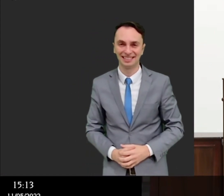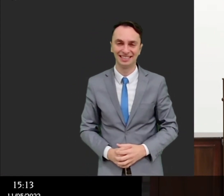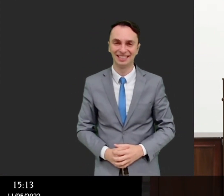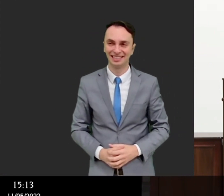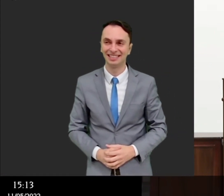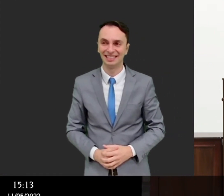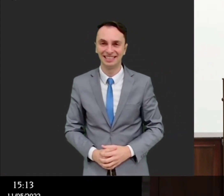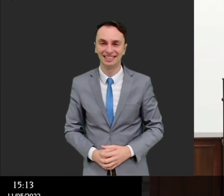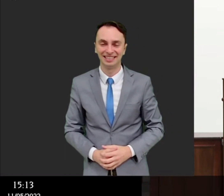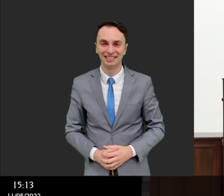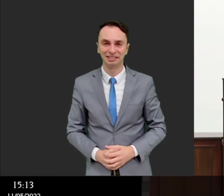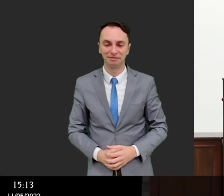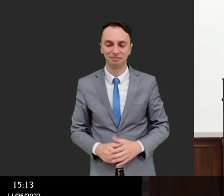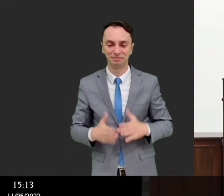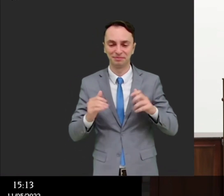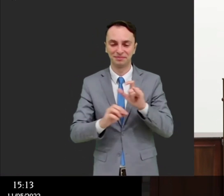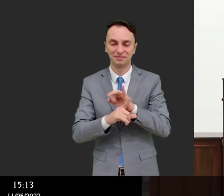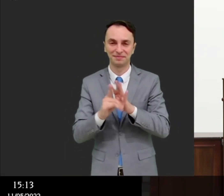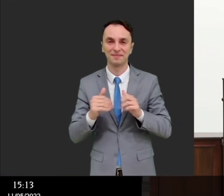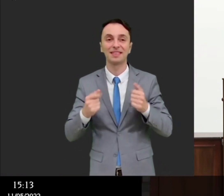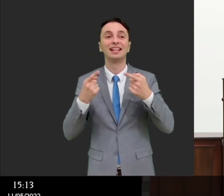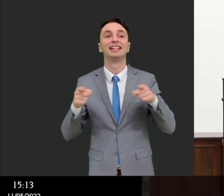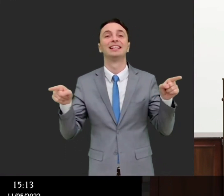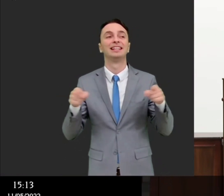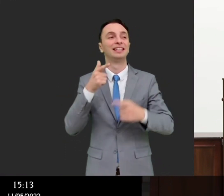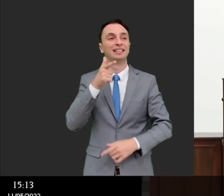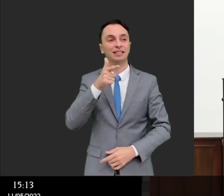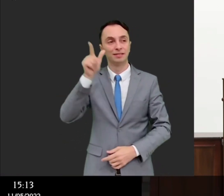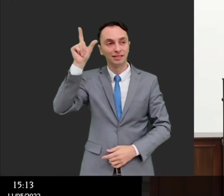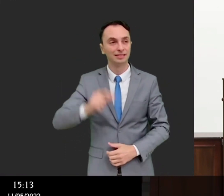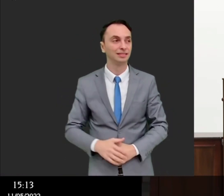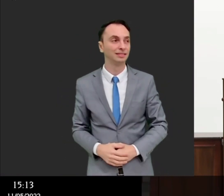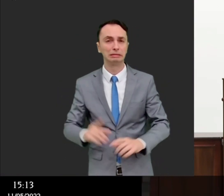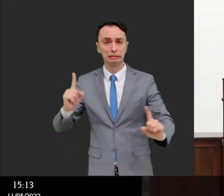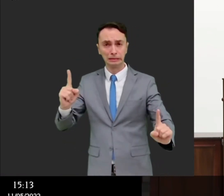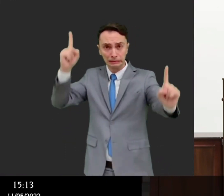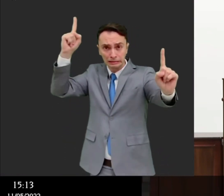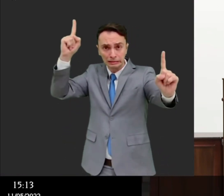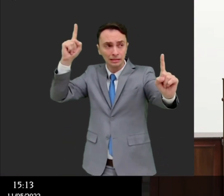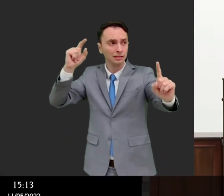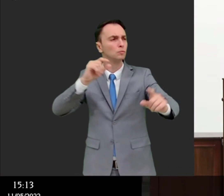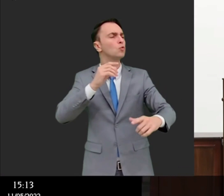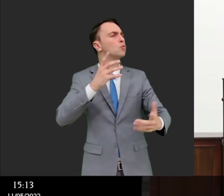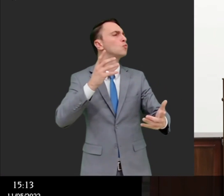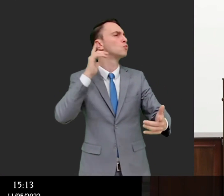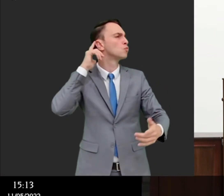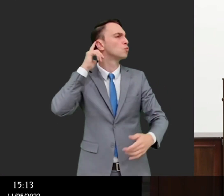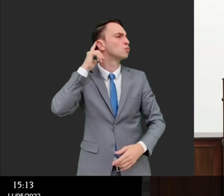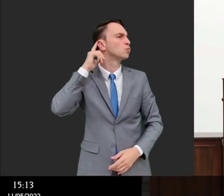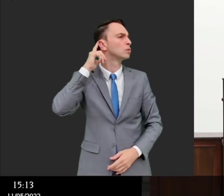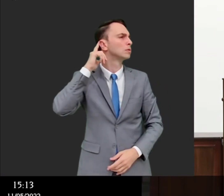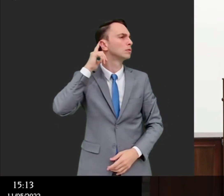melhorar? Então, tá bom. Outro hino, por favor. 1, 2, 5. Como?